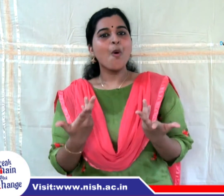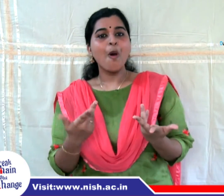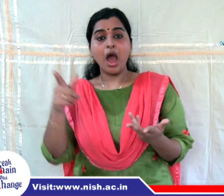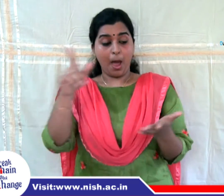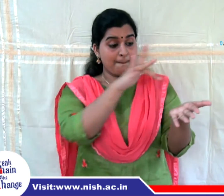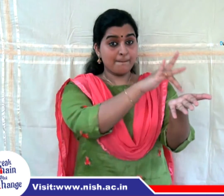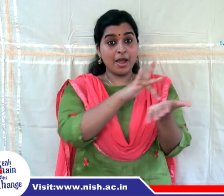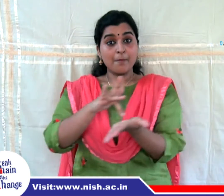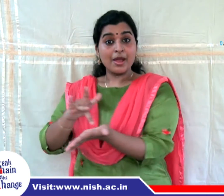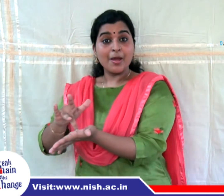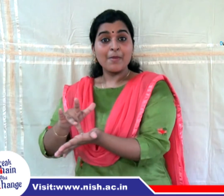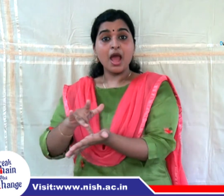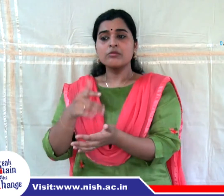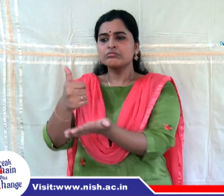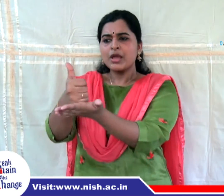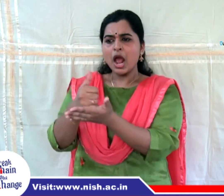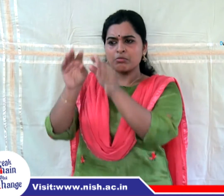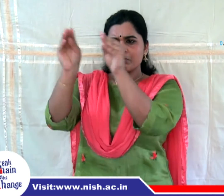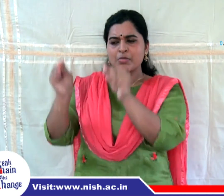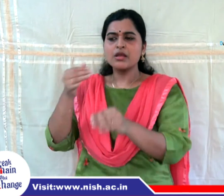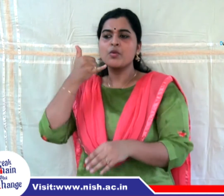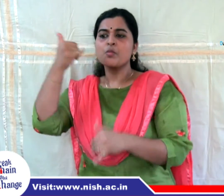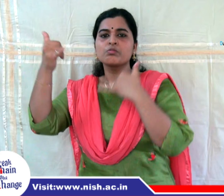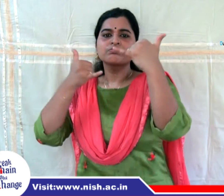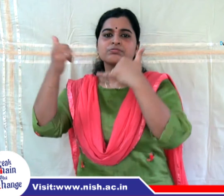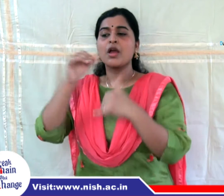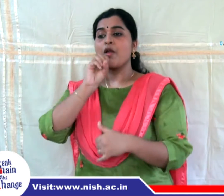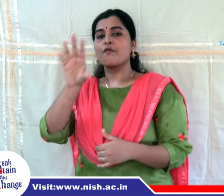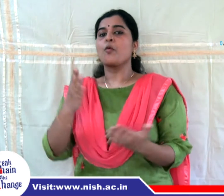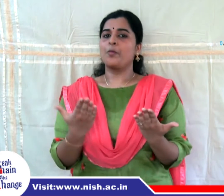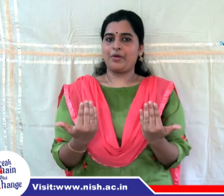അല്ലെങ്കിൽ അതാത് ജില്ലാ ഹെൽപ്പ് ലൈനിൽ വിളിച്ച് വിവരം പറയുക.